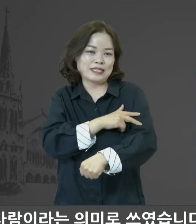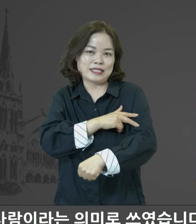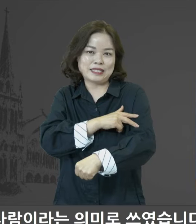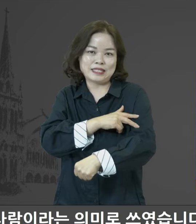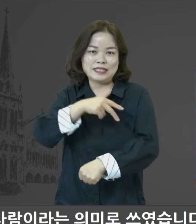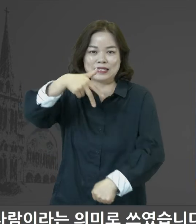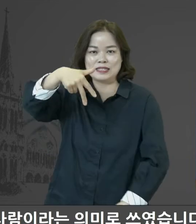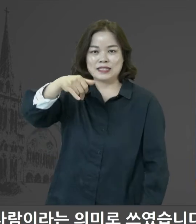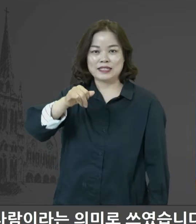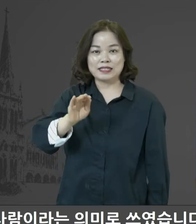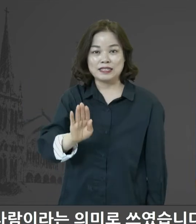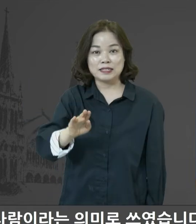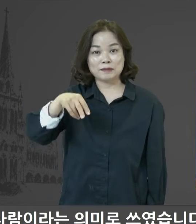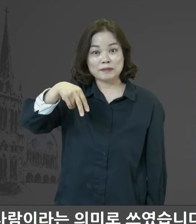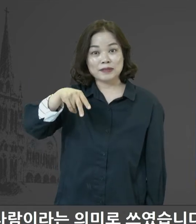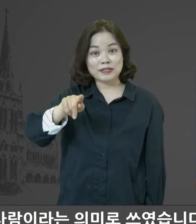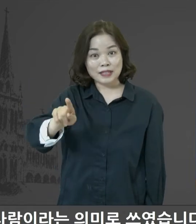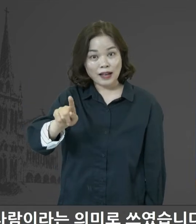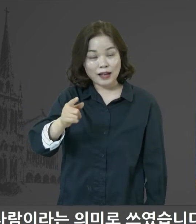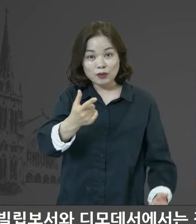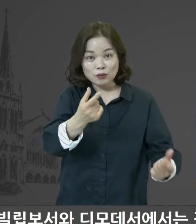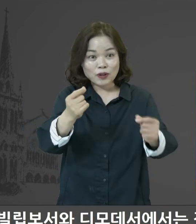있습니다. 똑같은 단어입니다.